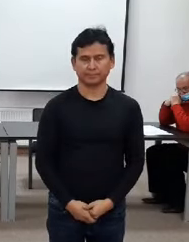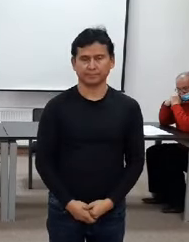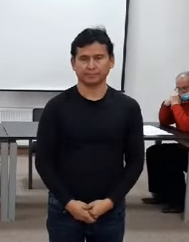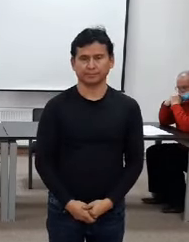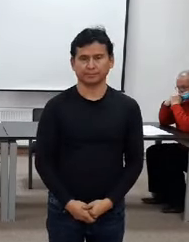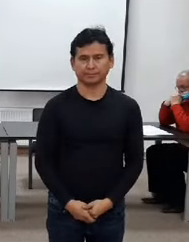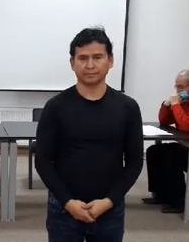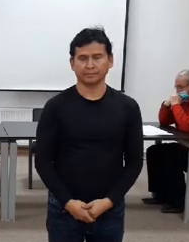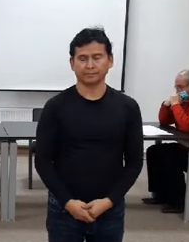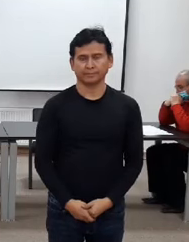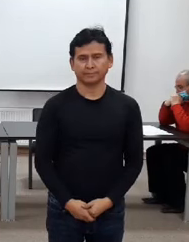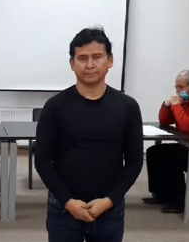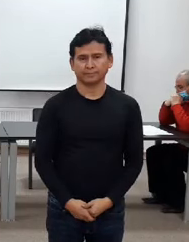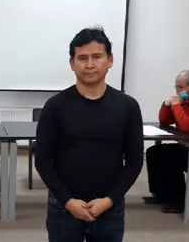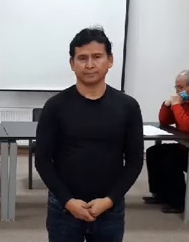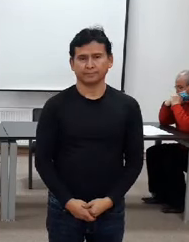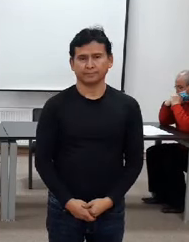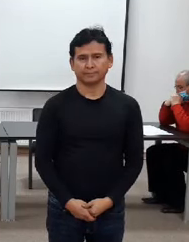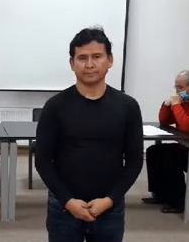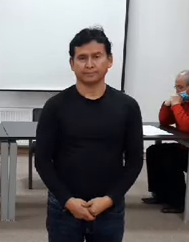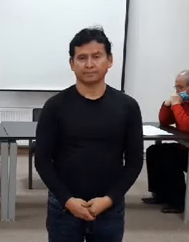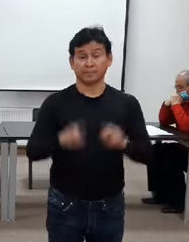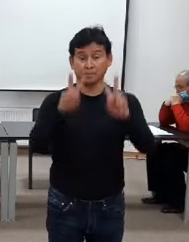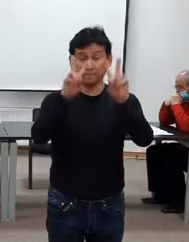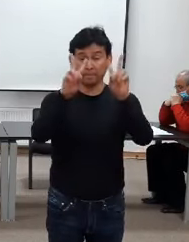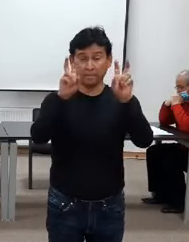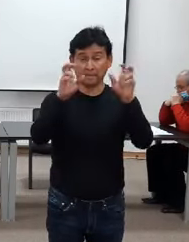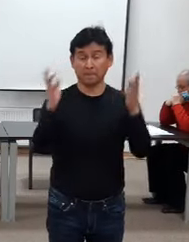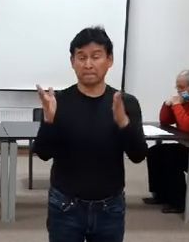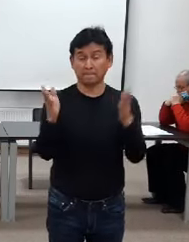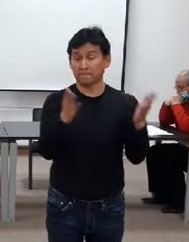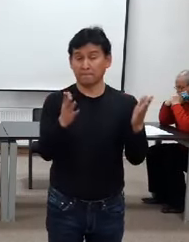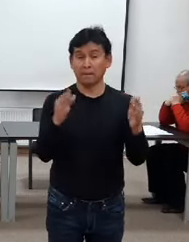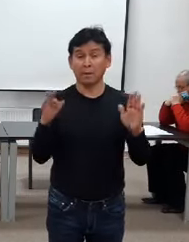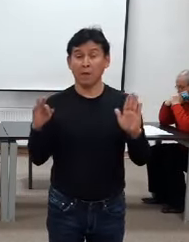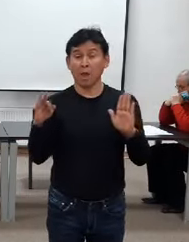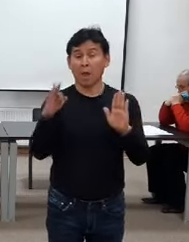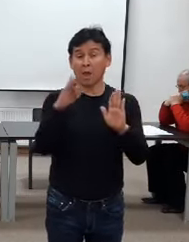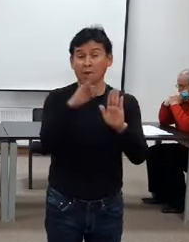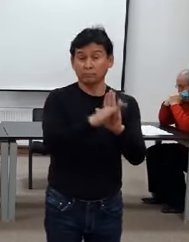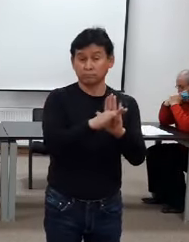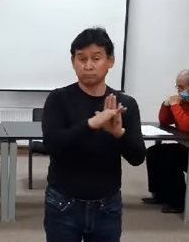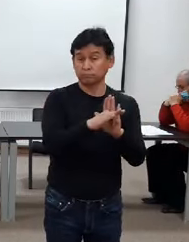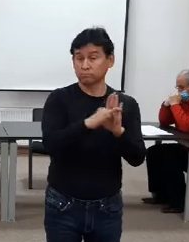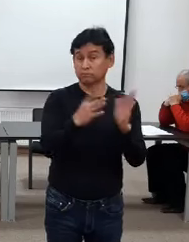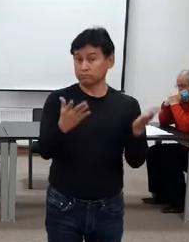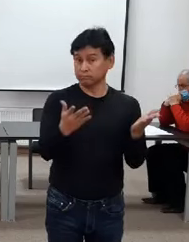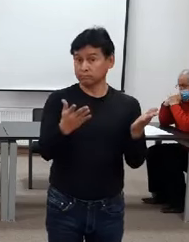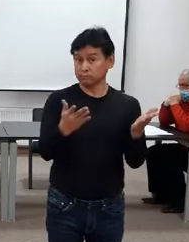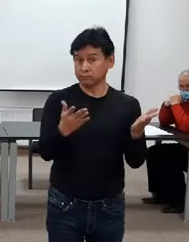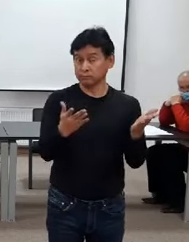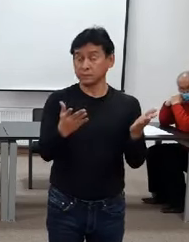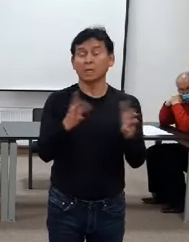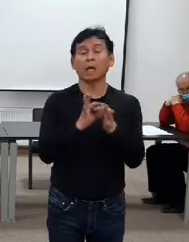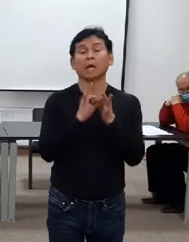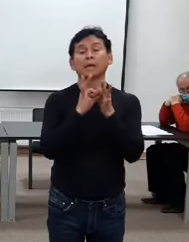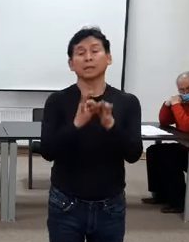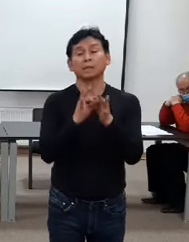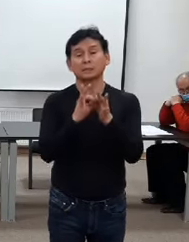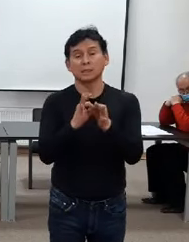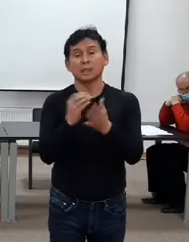mayor principalmente. En relación al vuelo LATAM, primero que nada quiero agradecer